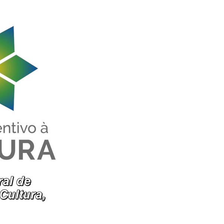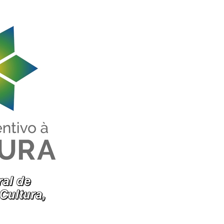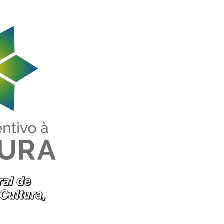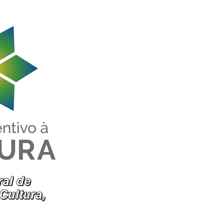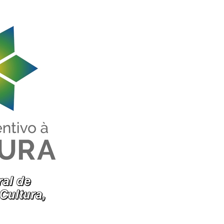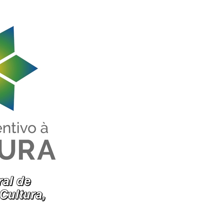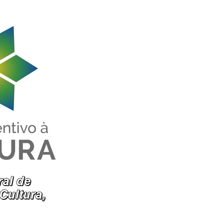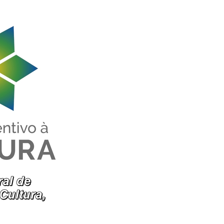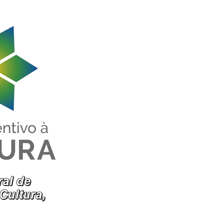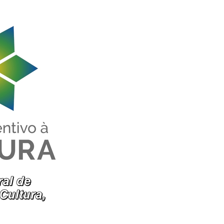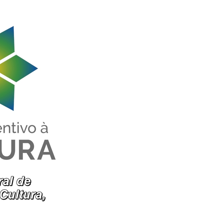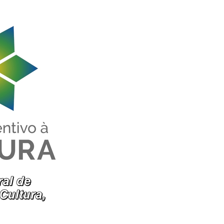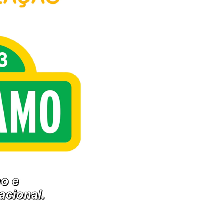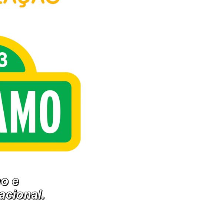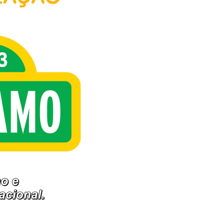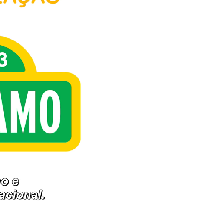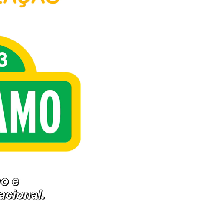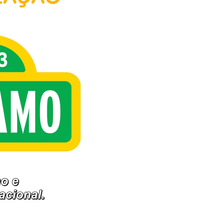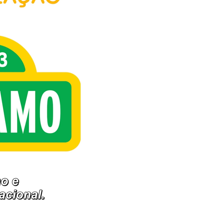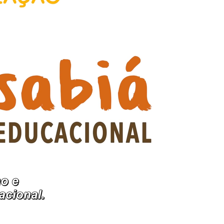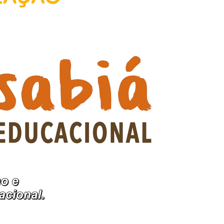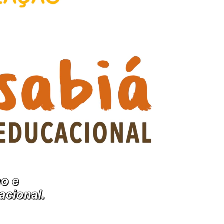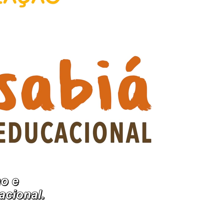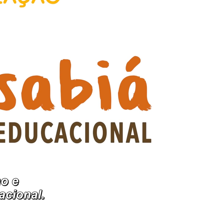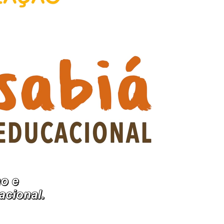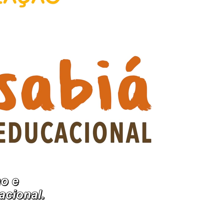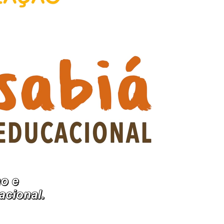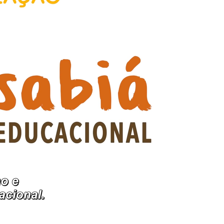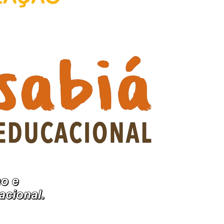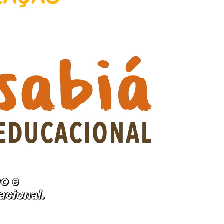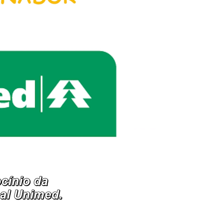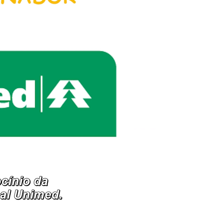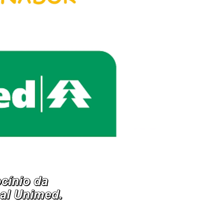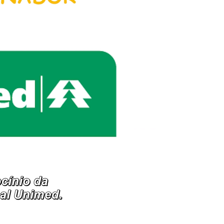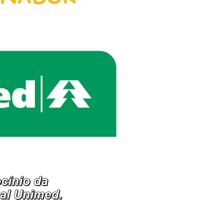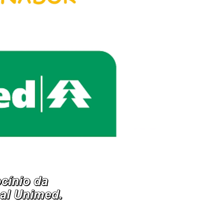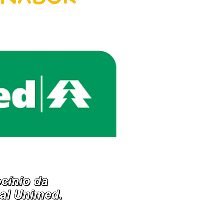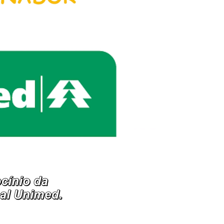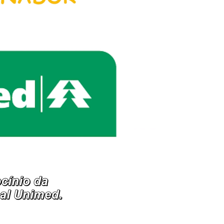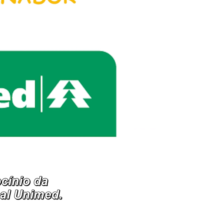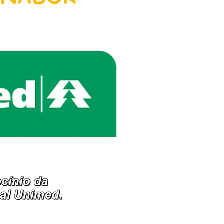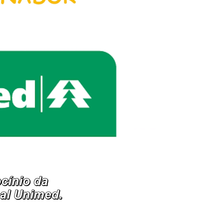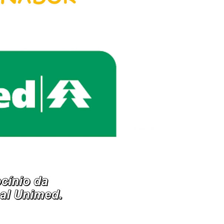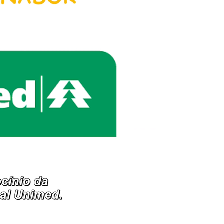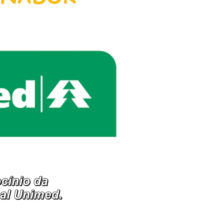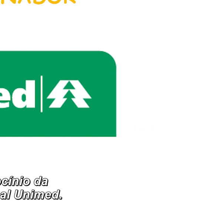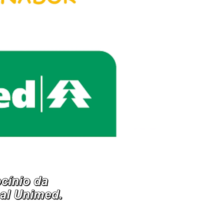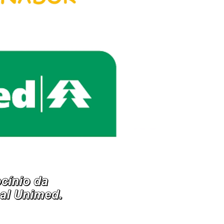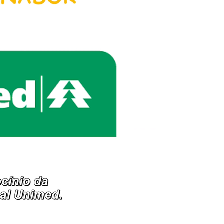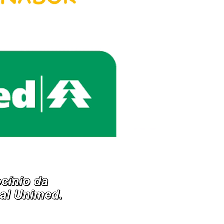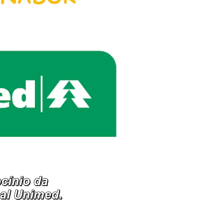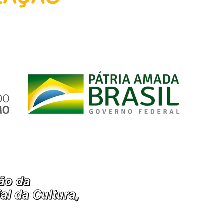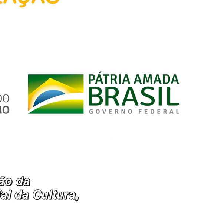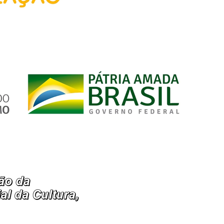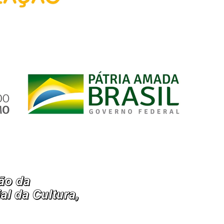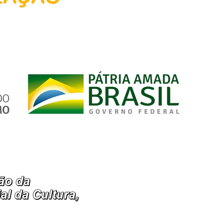Lei Federal de Incentivo à Cultura, Sésamo e Sabiá Educacional. Com o patrocínio da Central Nacional